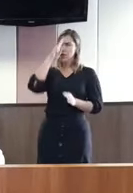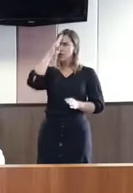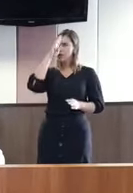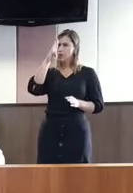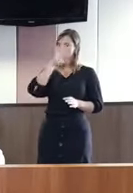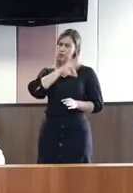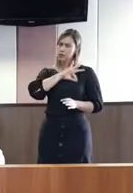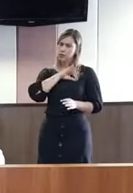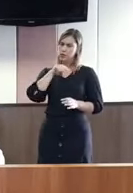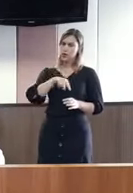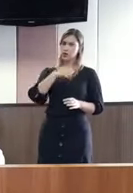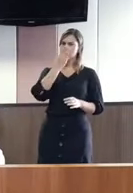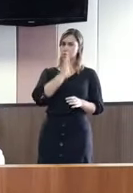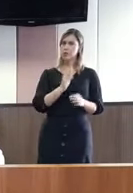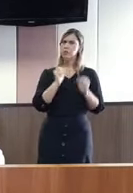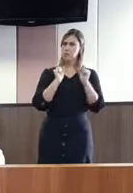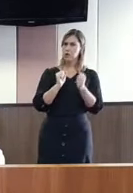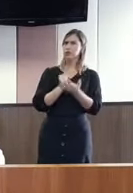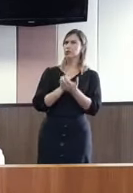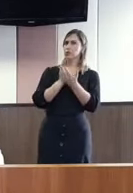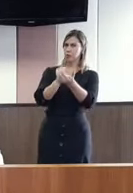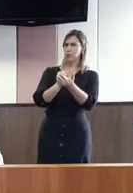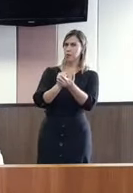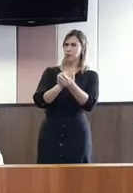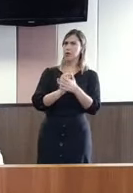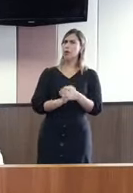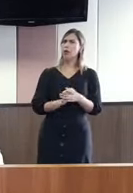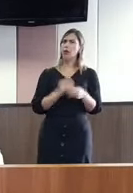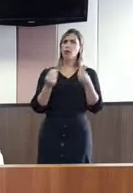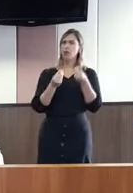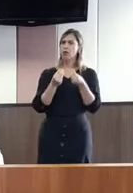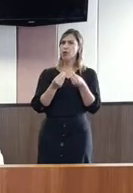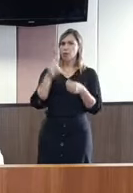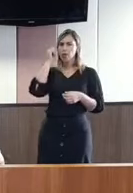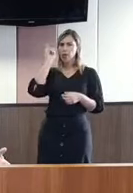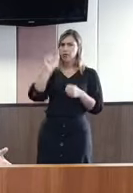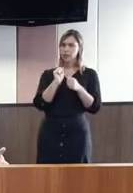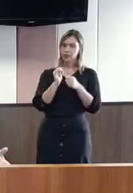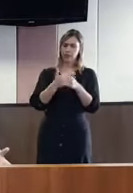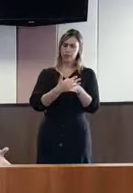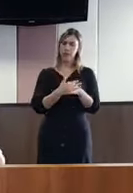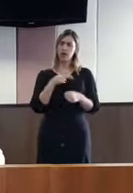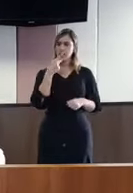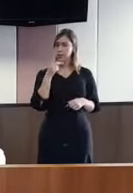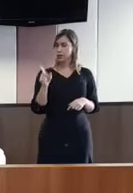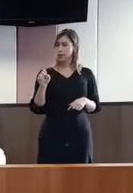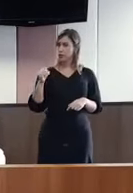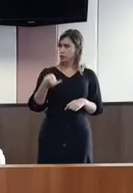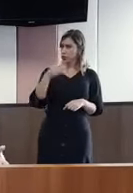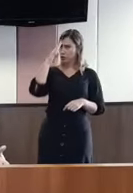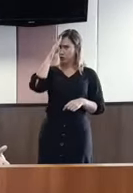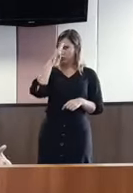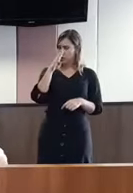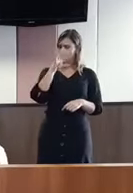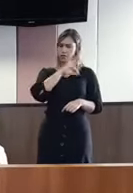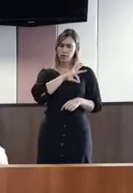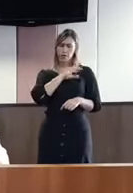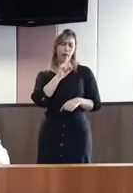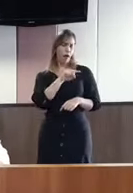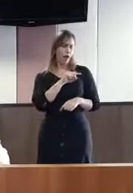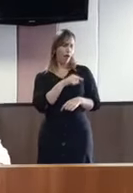poderia ser uma alternativa de apoio para atuar em algumas linhas de combate? Olha, o Exército é uma grande instituição desse